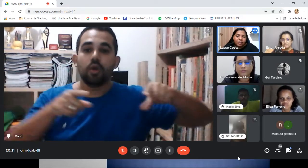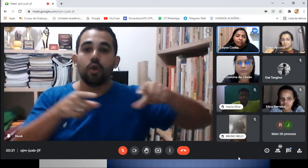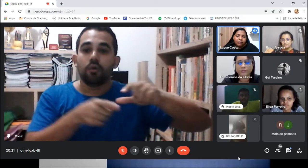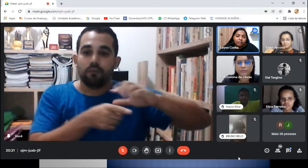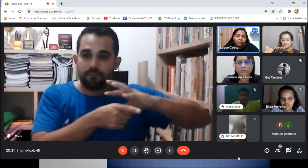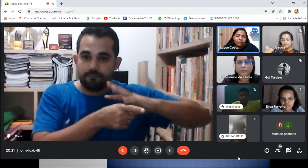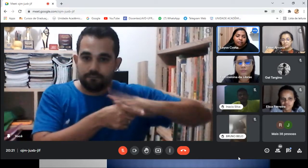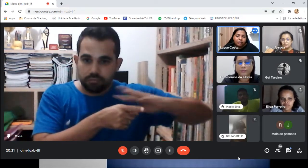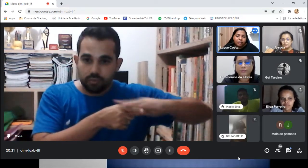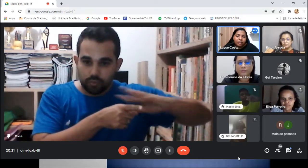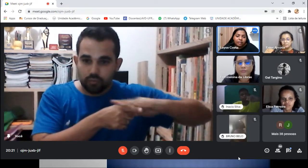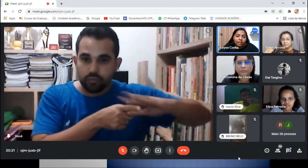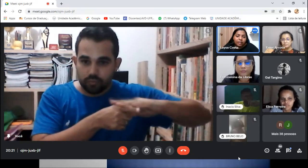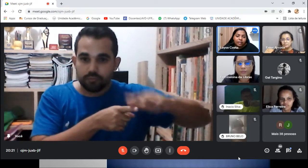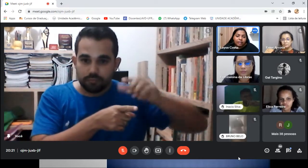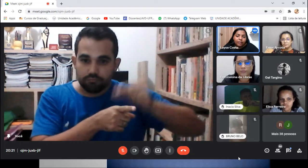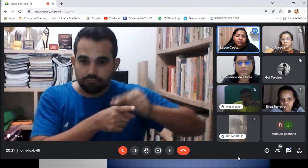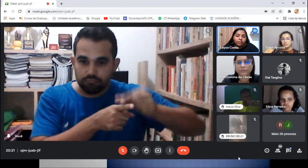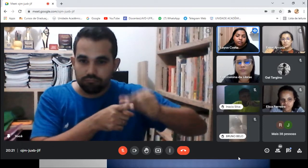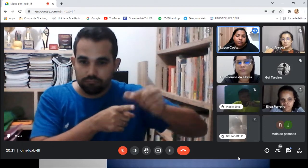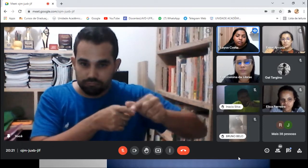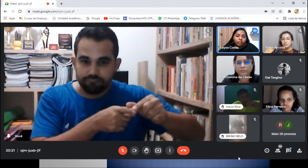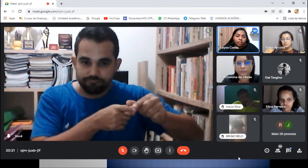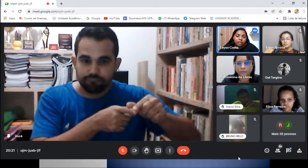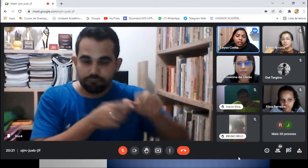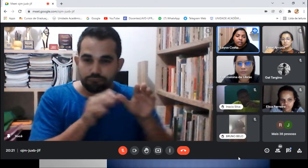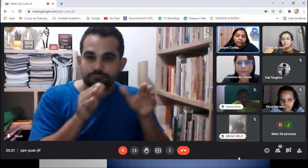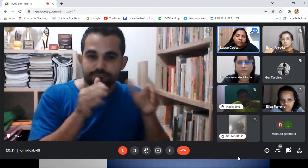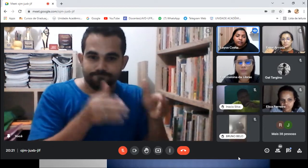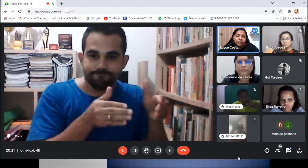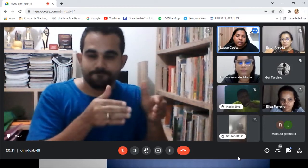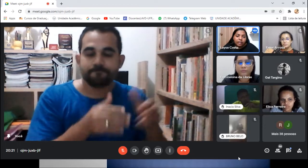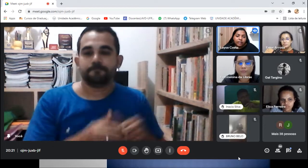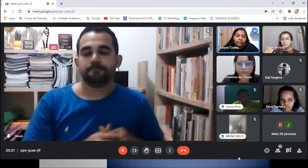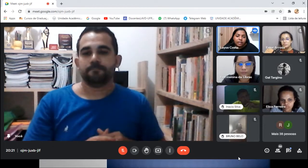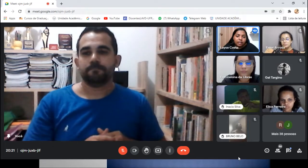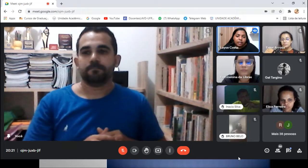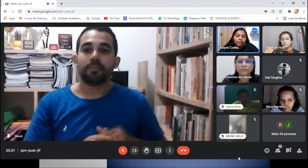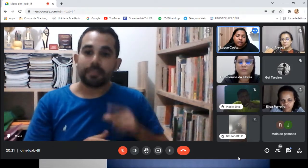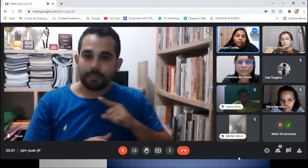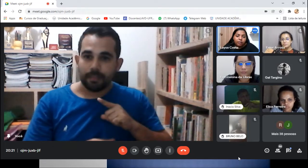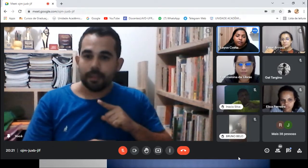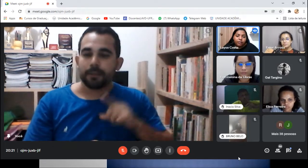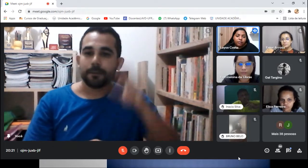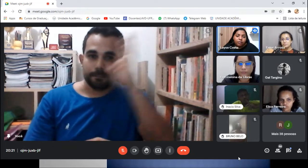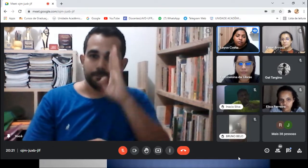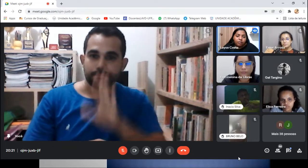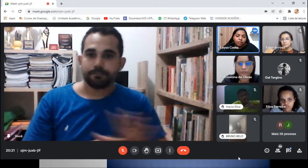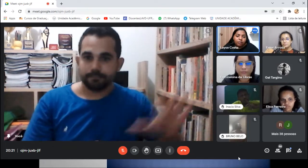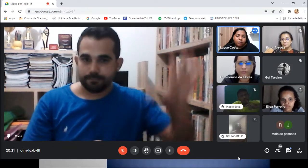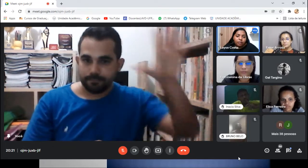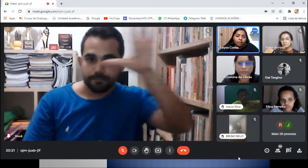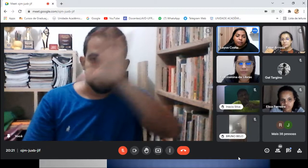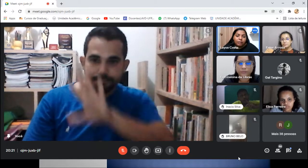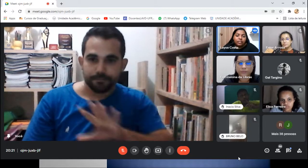variação da fonologia, né? Da fonética. Foco.